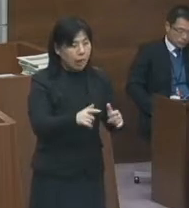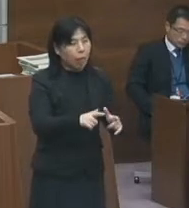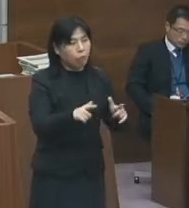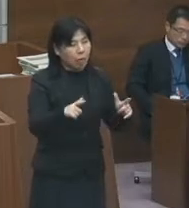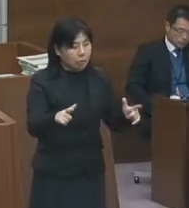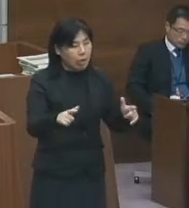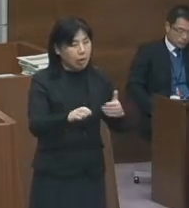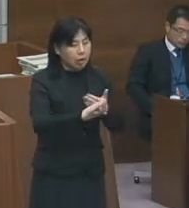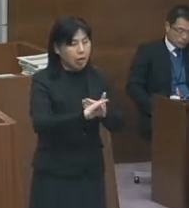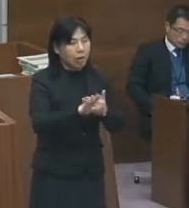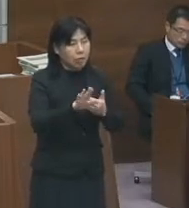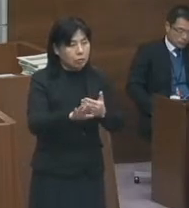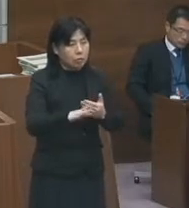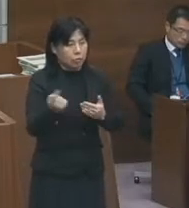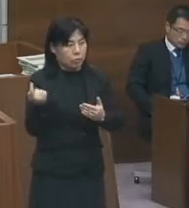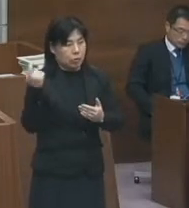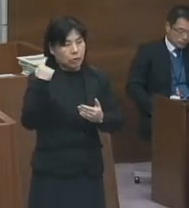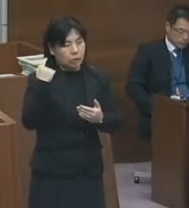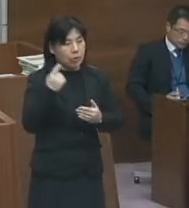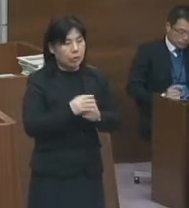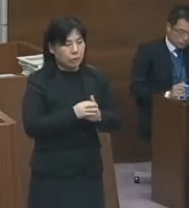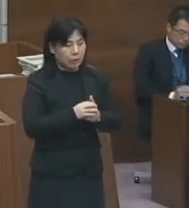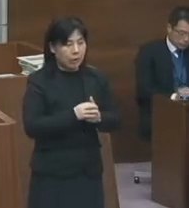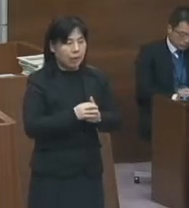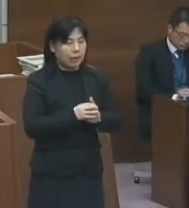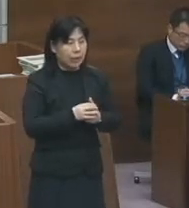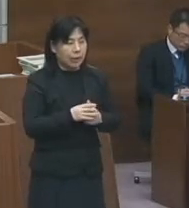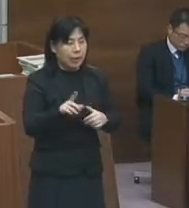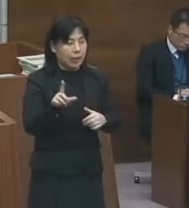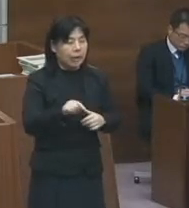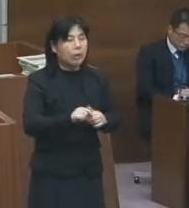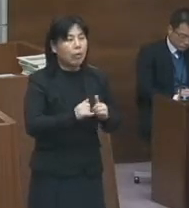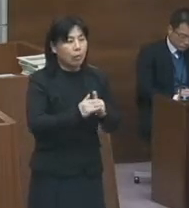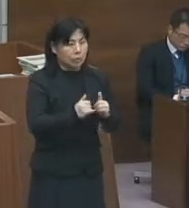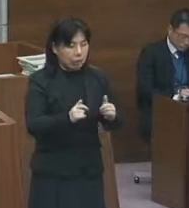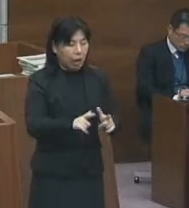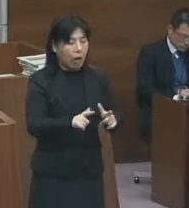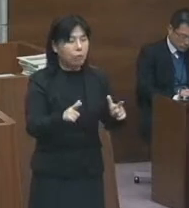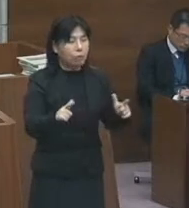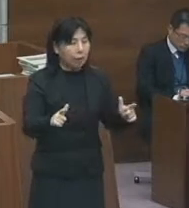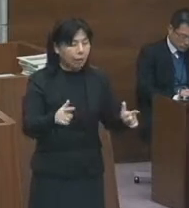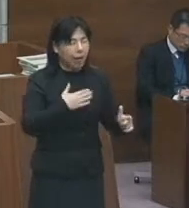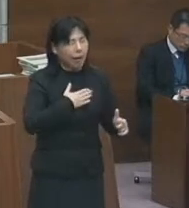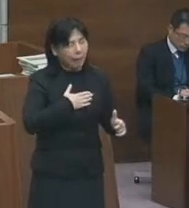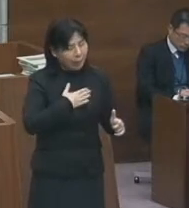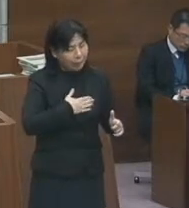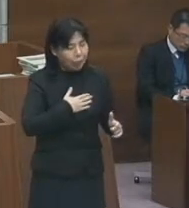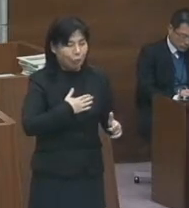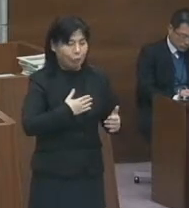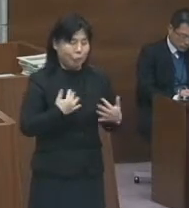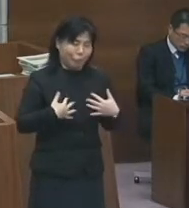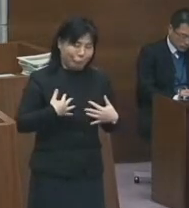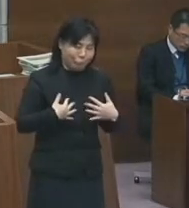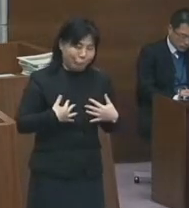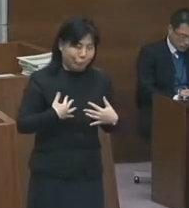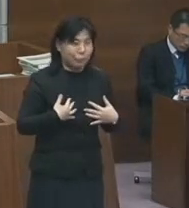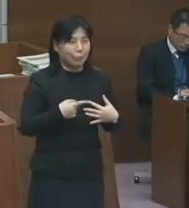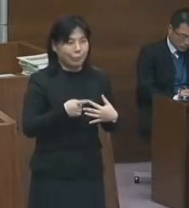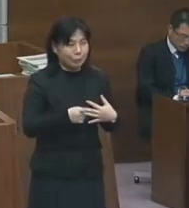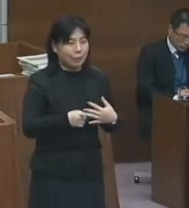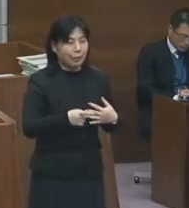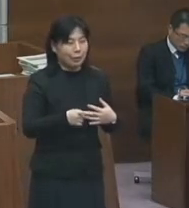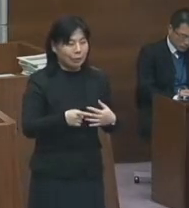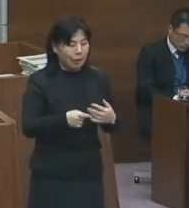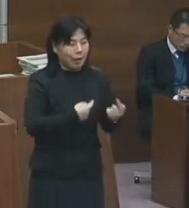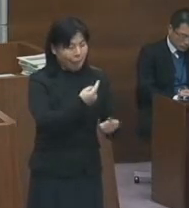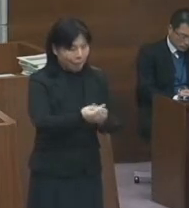。利便性が向上し利用者が増えれば市民の満足度が高くなり収支も改善するのではないかと考